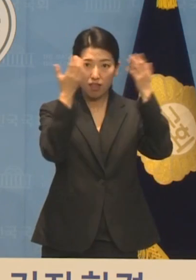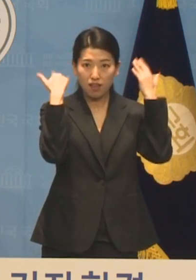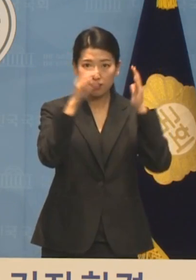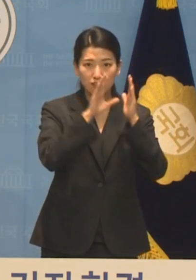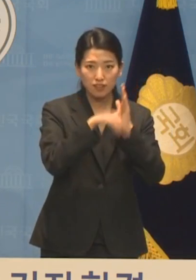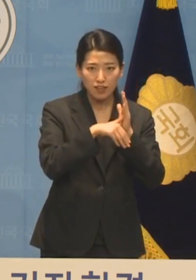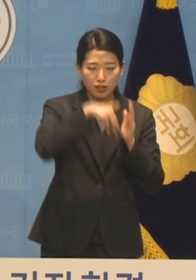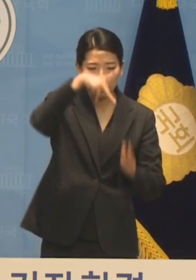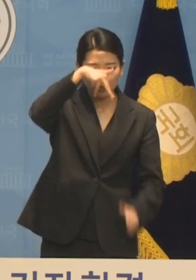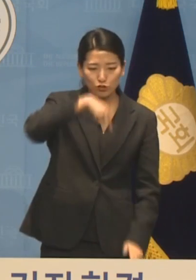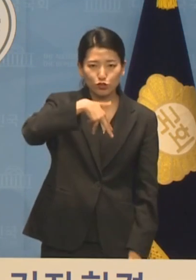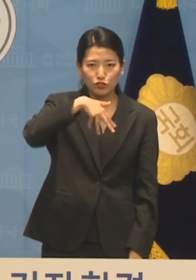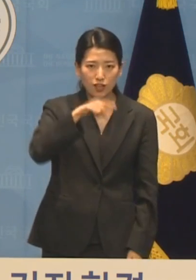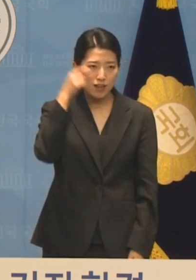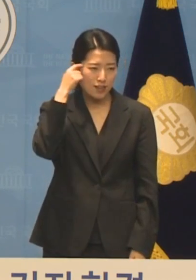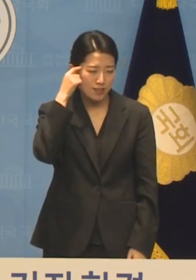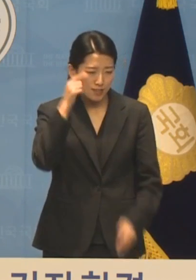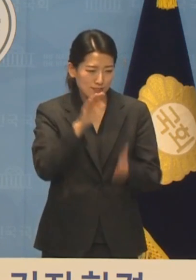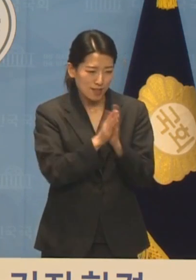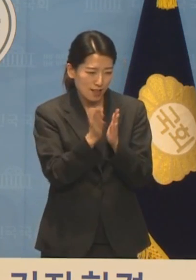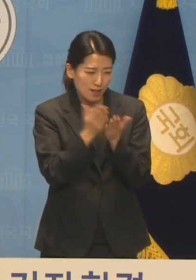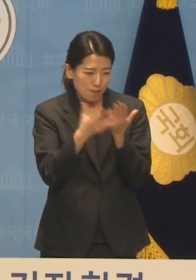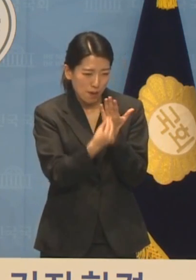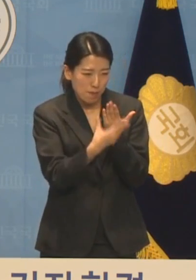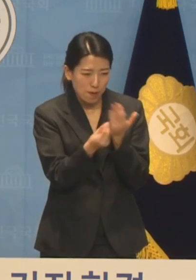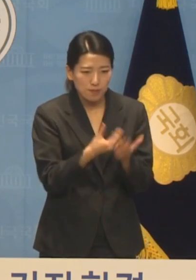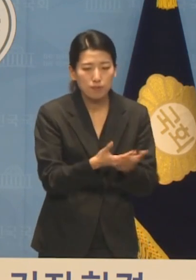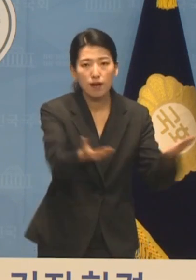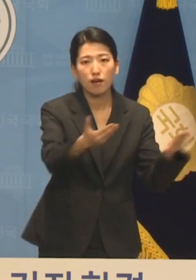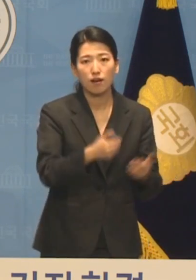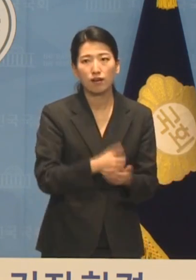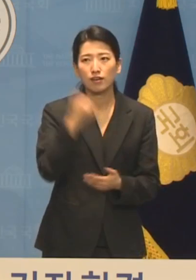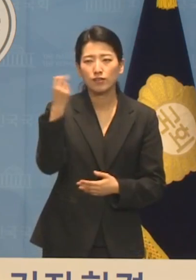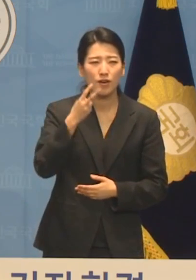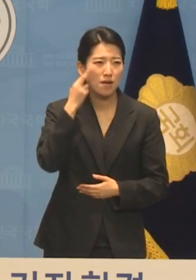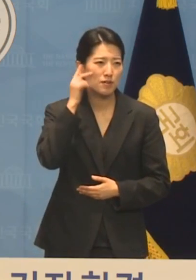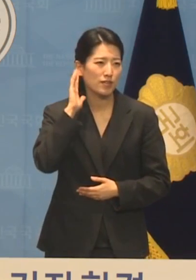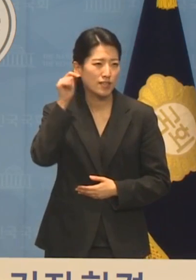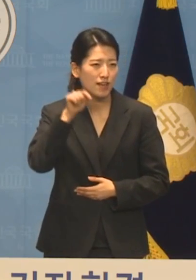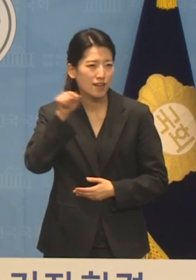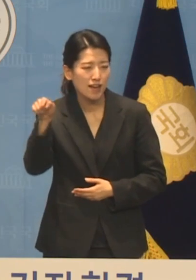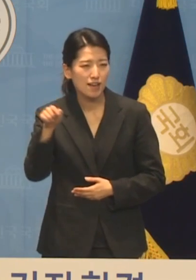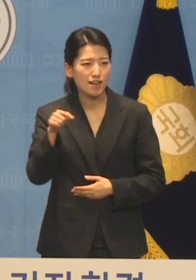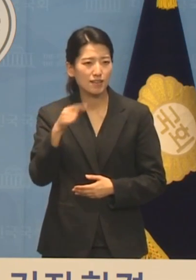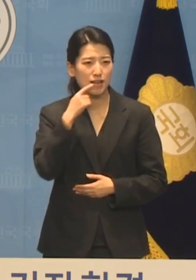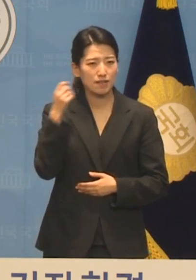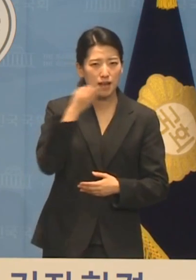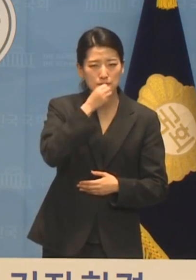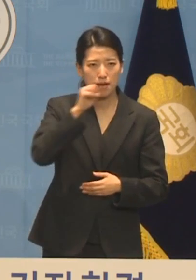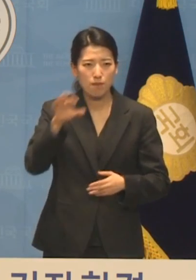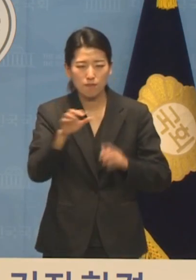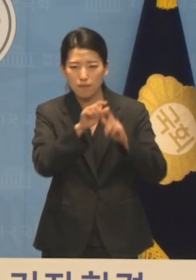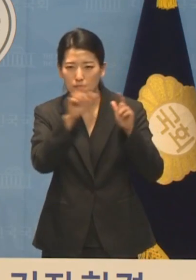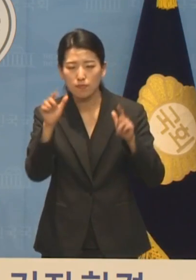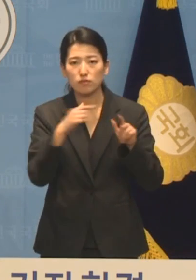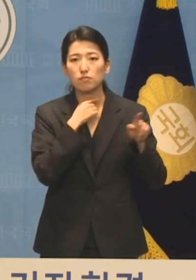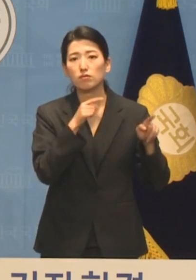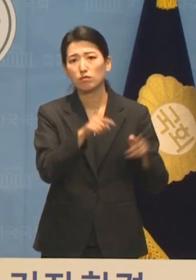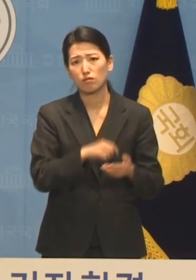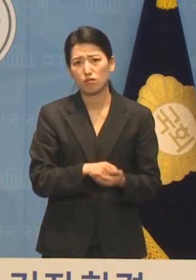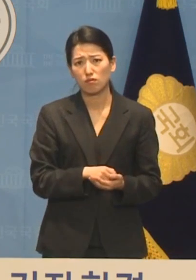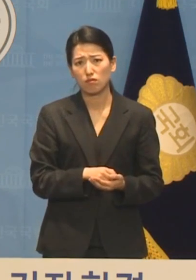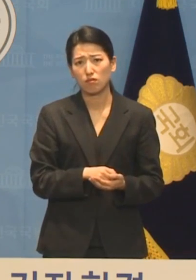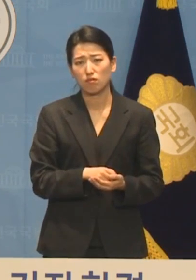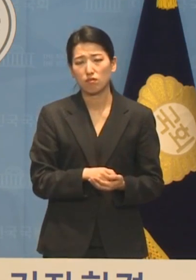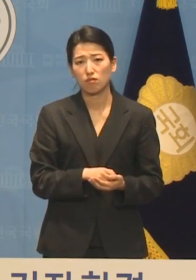주체사상 책을 복사하며 배포했고 미국 대사관저에 들어가 사제 폭탄을 터뜨리고 방화를 시도한 사람입니다. 이런